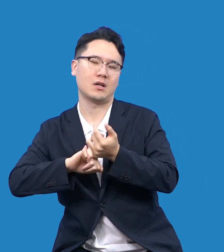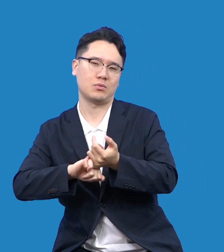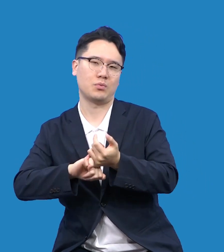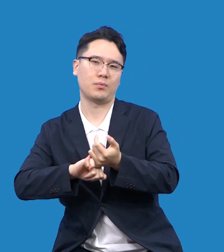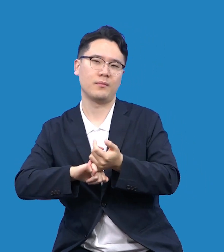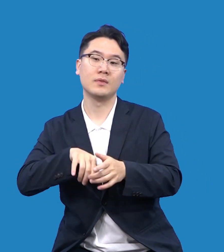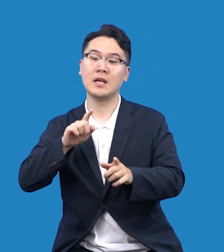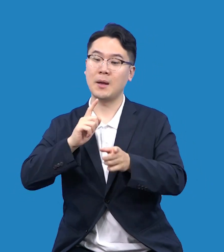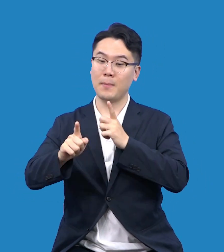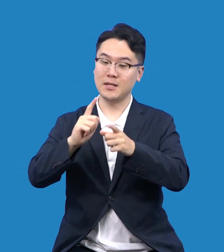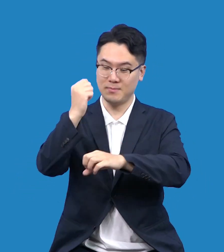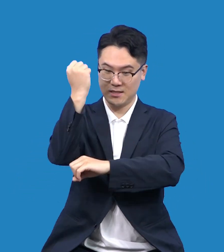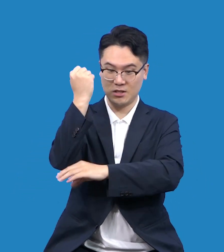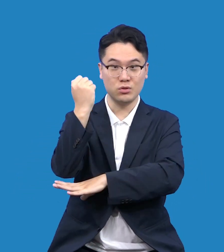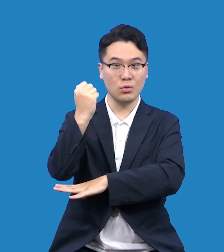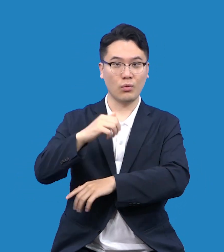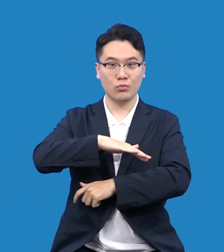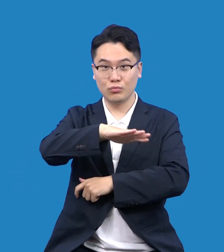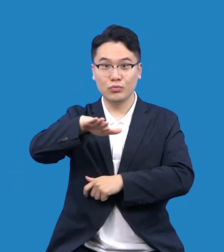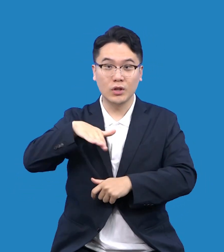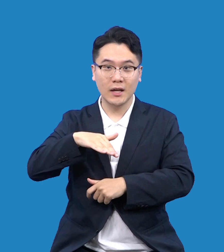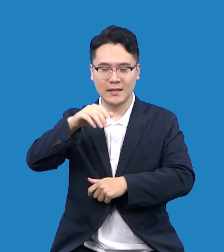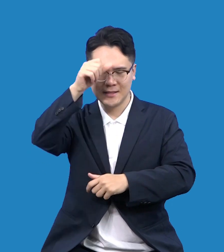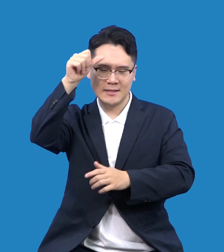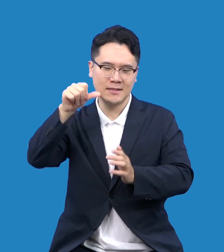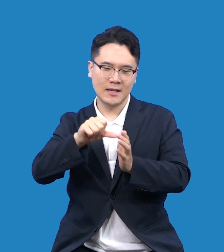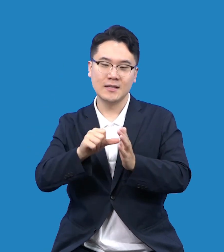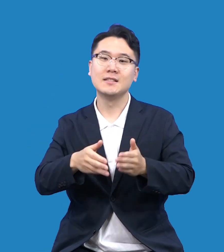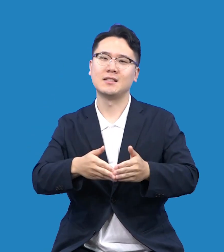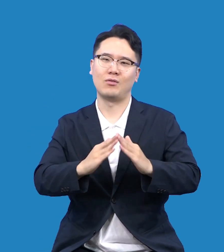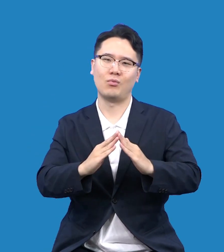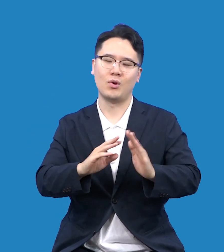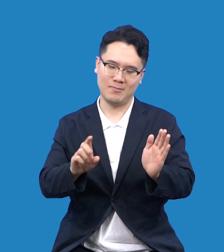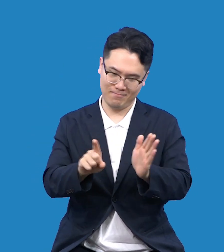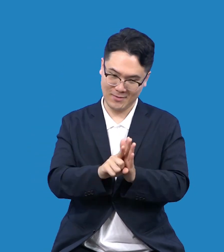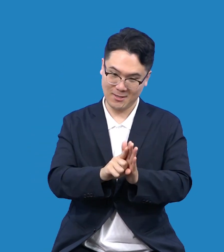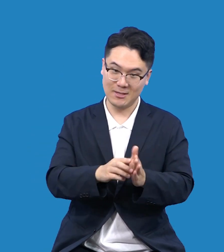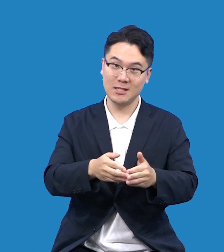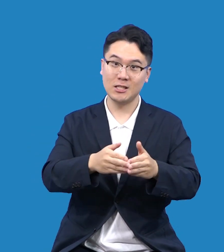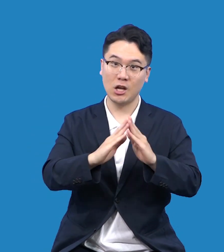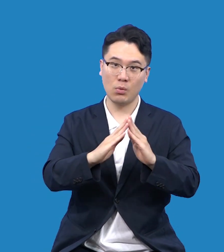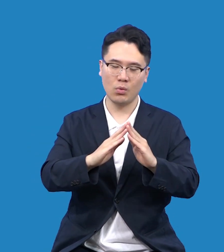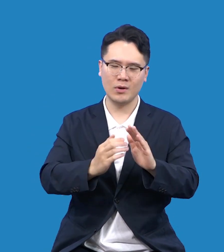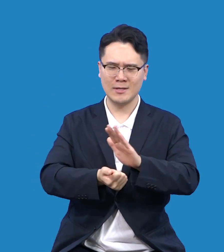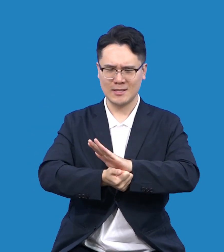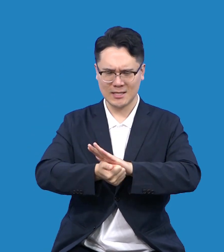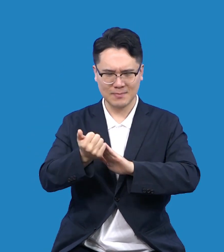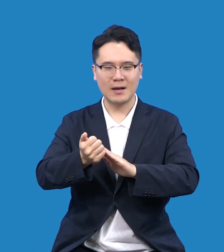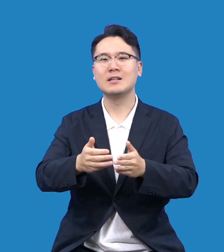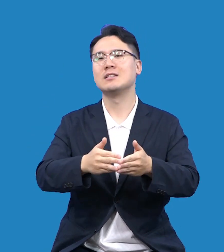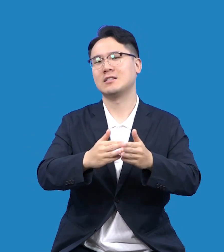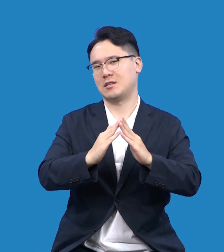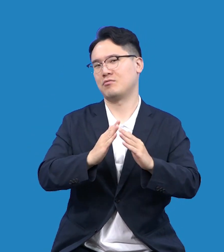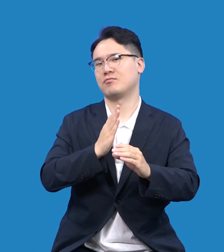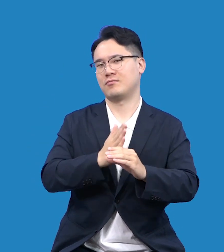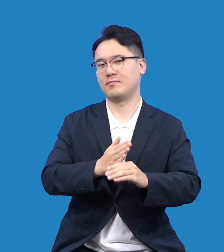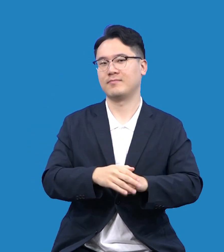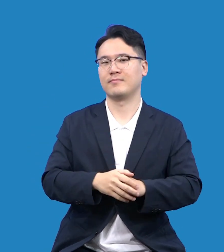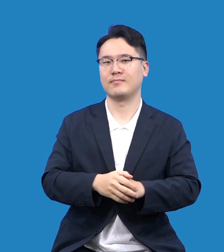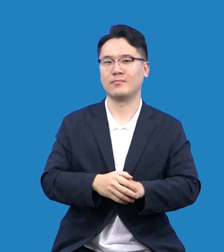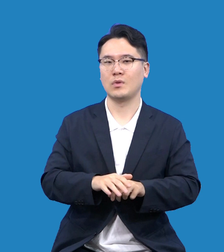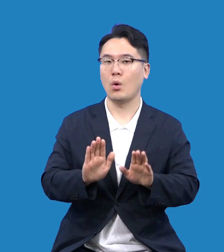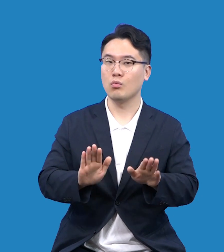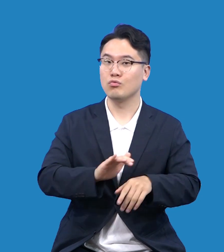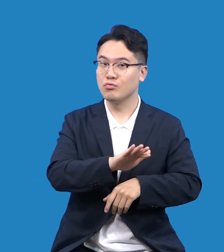우리도 우리의 인생을 세우고 우리의 믿음을 세우고 우리의 희망을 세우고 있는 것입니다. 오늘